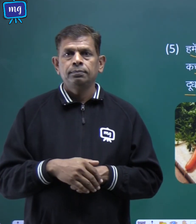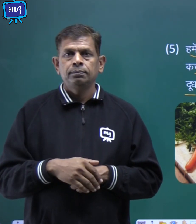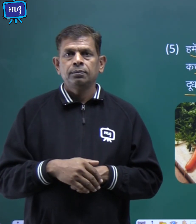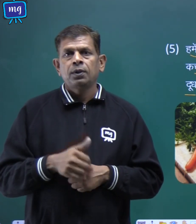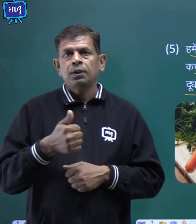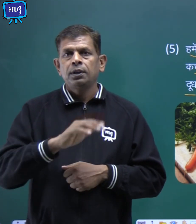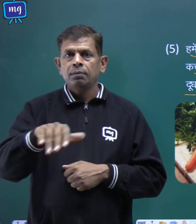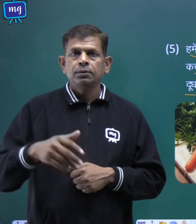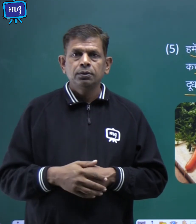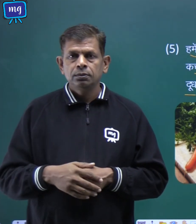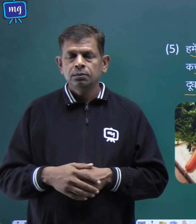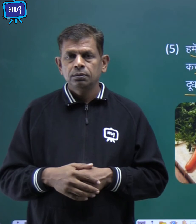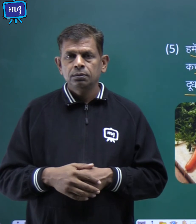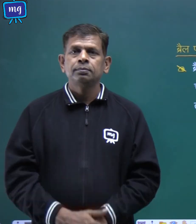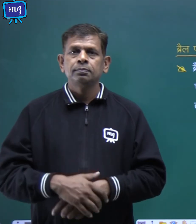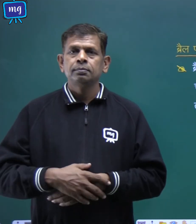ठीक है बच्चों?